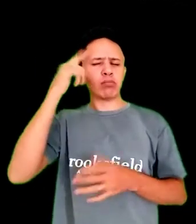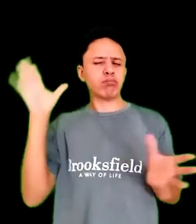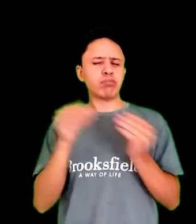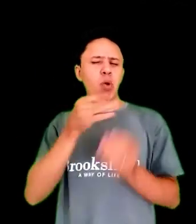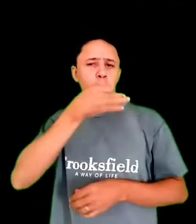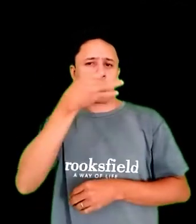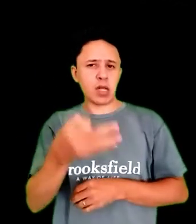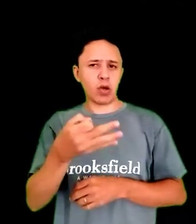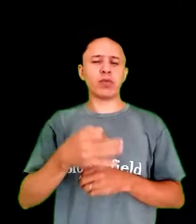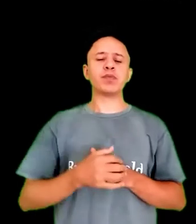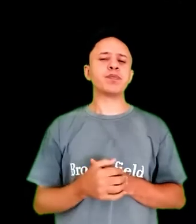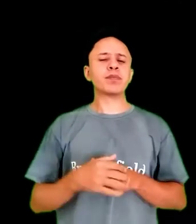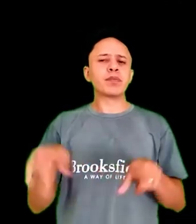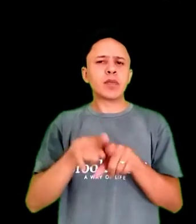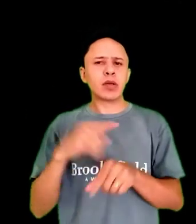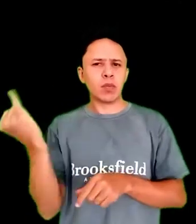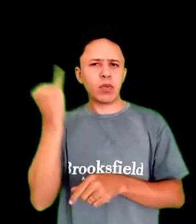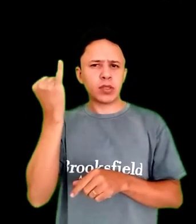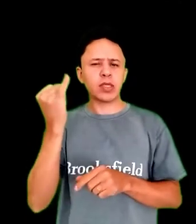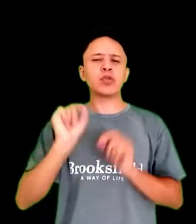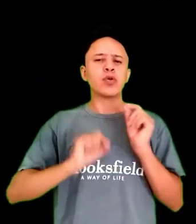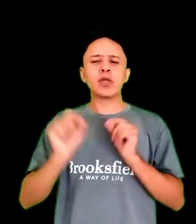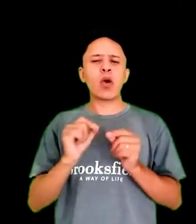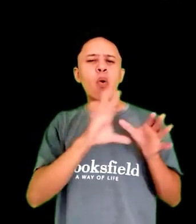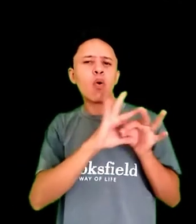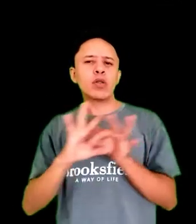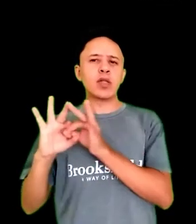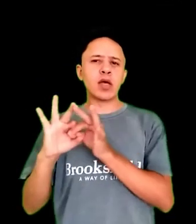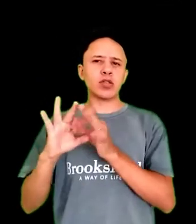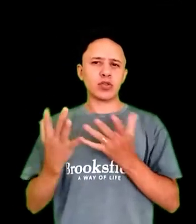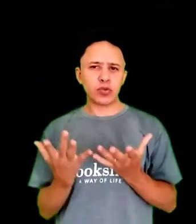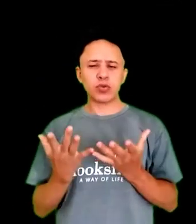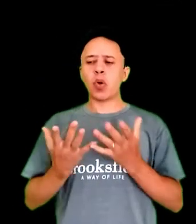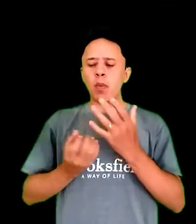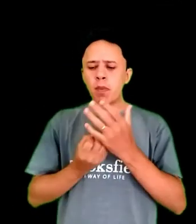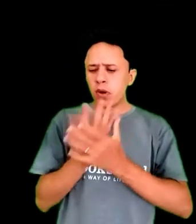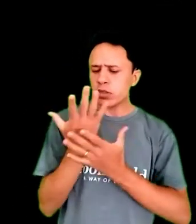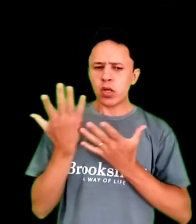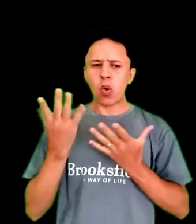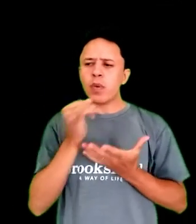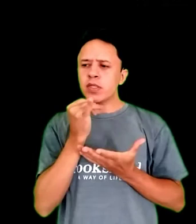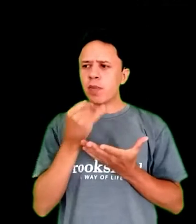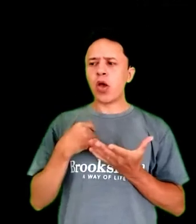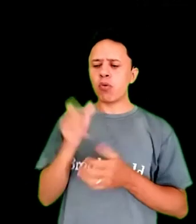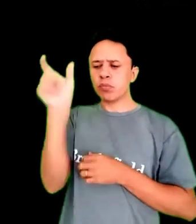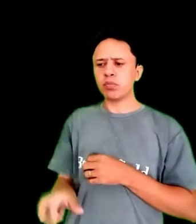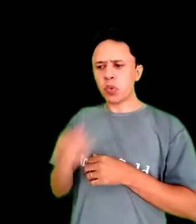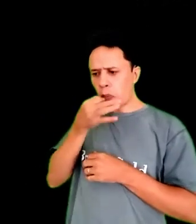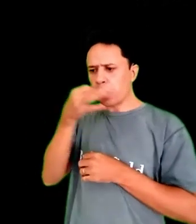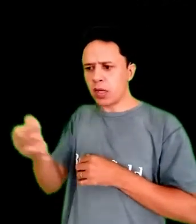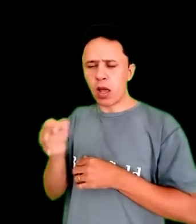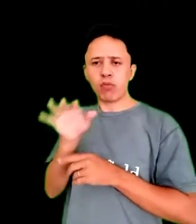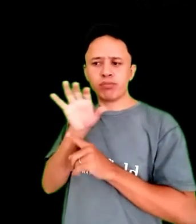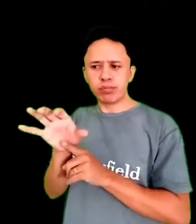formação de uma opinião. Além disso, é importante considerar também o contexto de produção, ou seja, para quem você vai